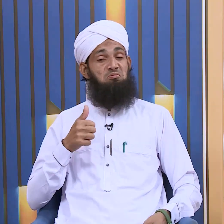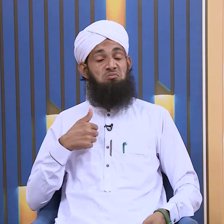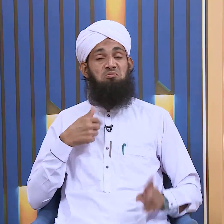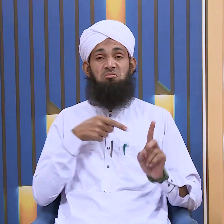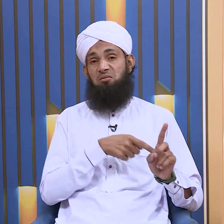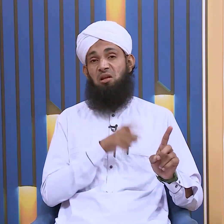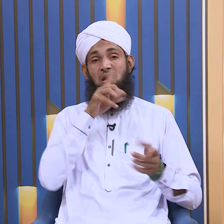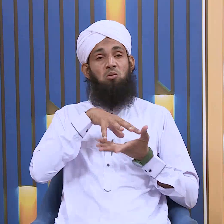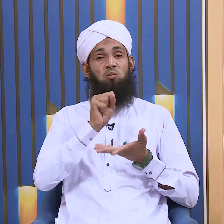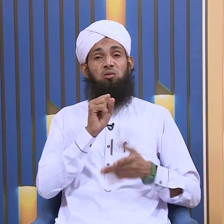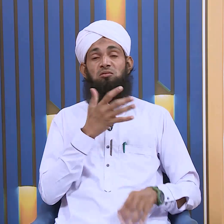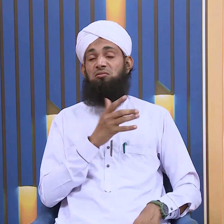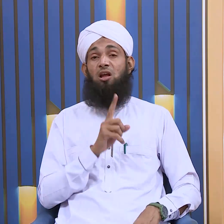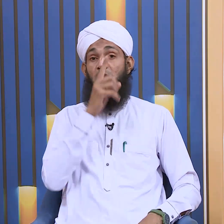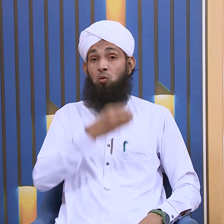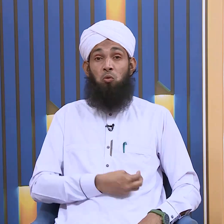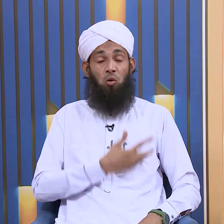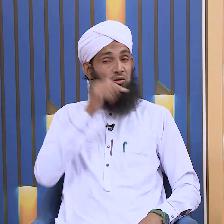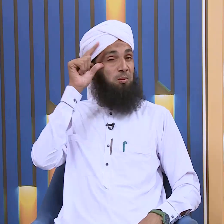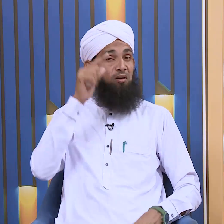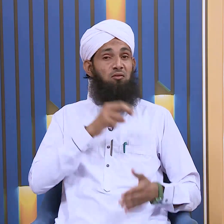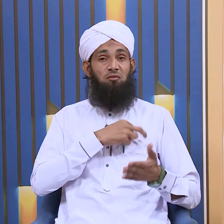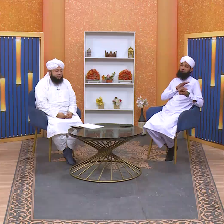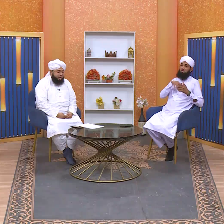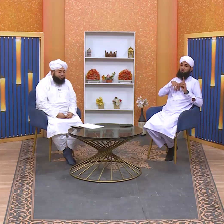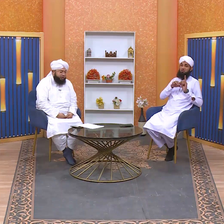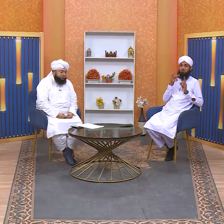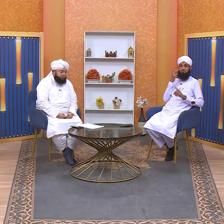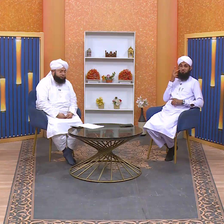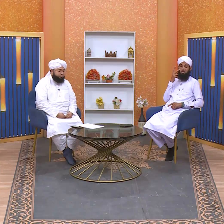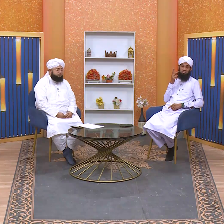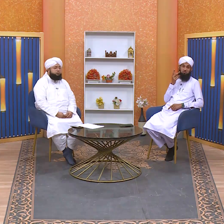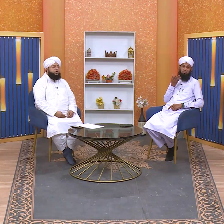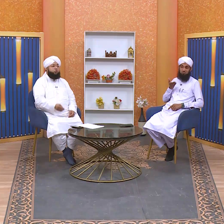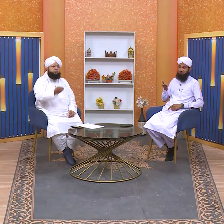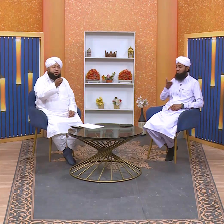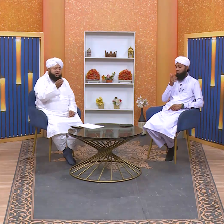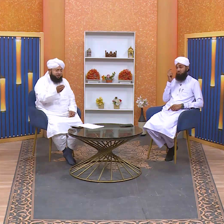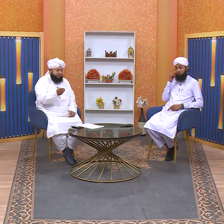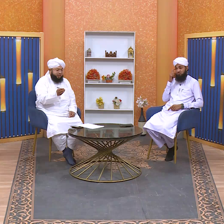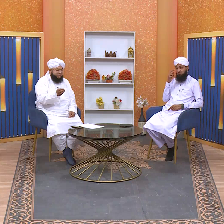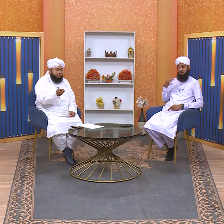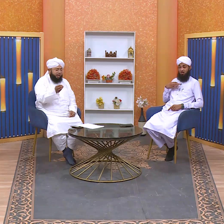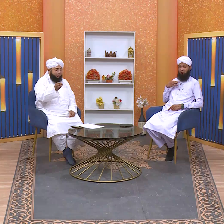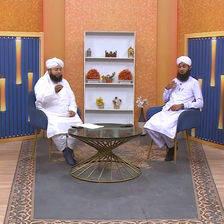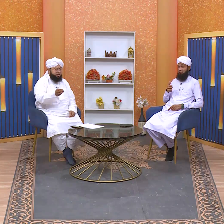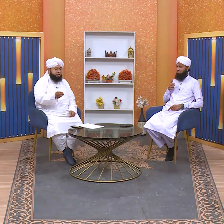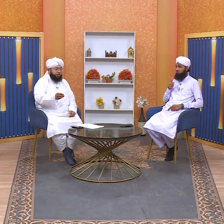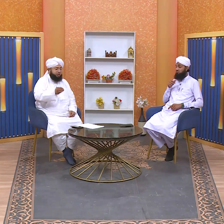پاک کو راضی کرنے کے لیے وہ یہ عمل نہیں کرتا تھا۔ دیکھا آپ نے، حب جاہ کی وجہ سے عابد کی